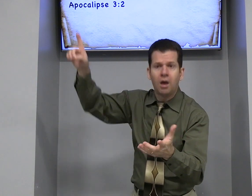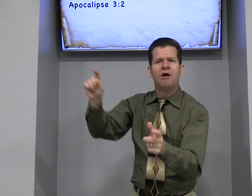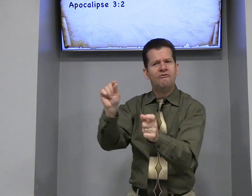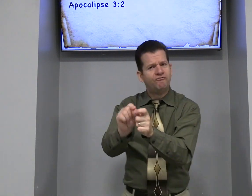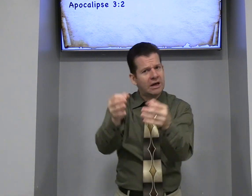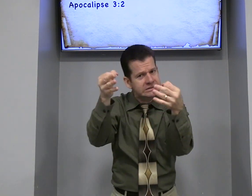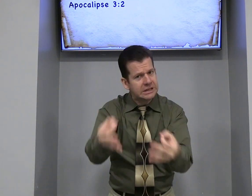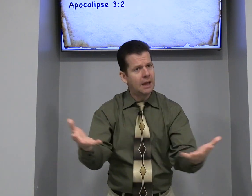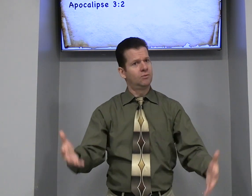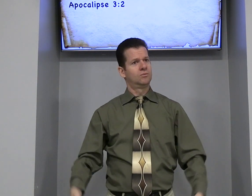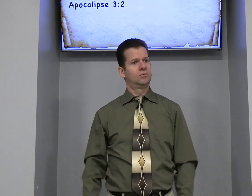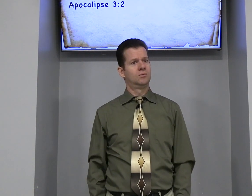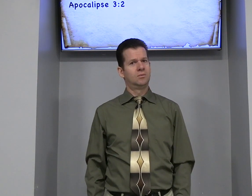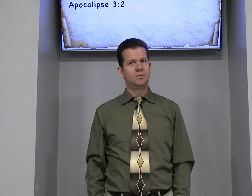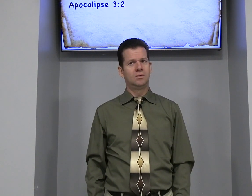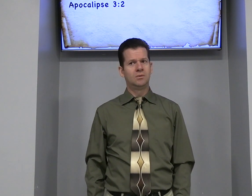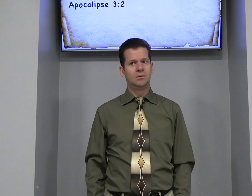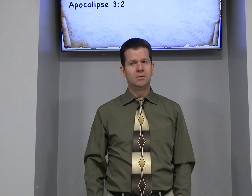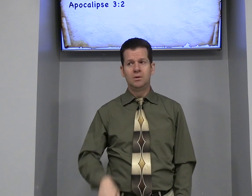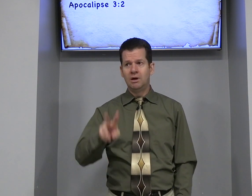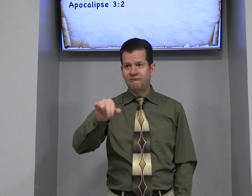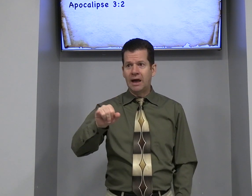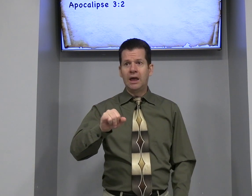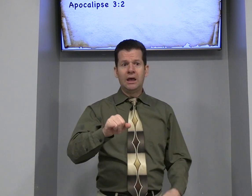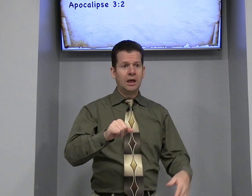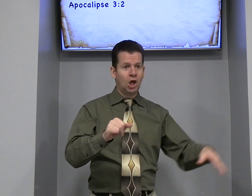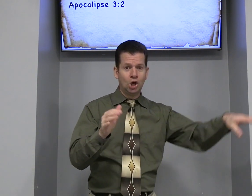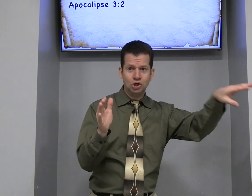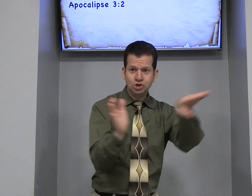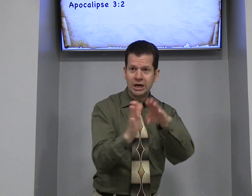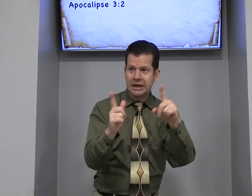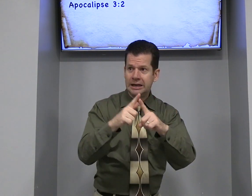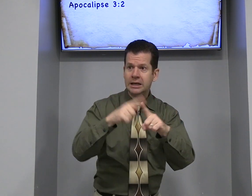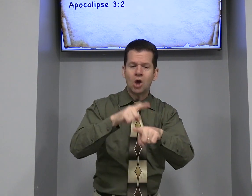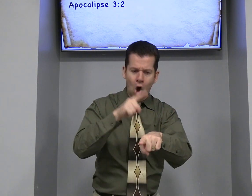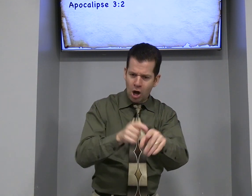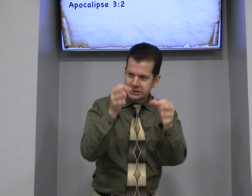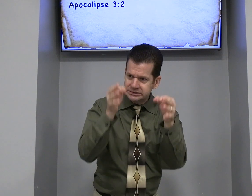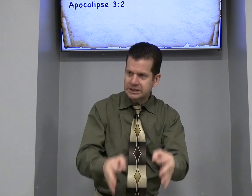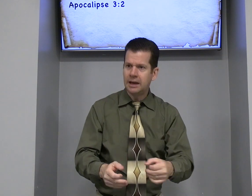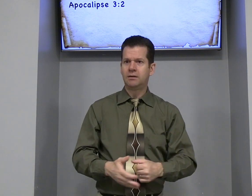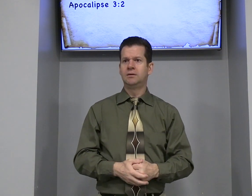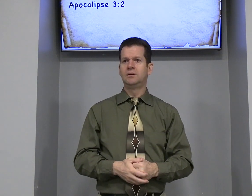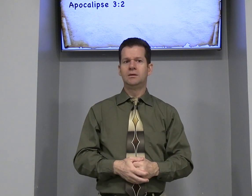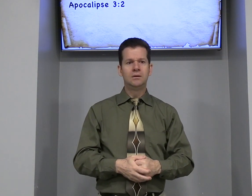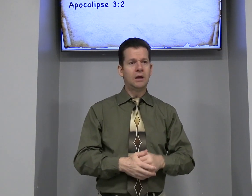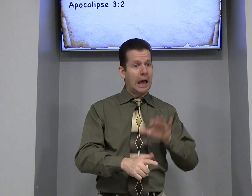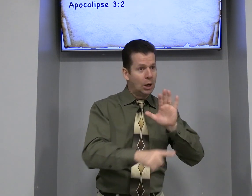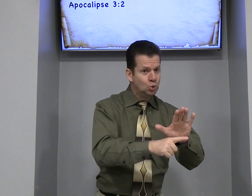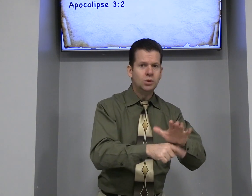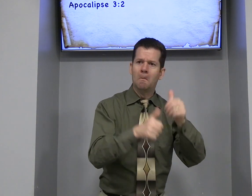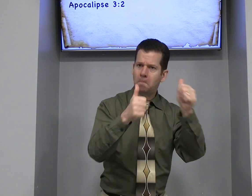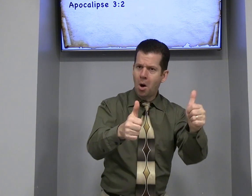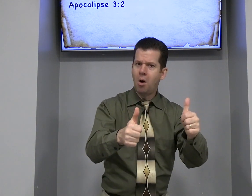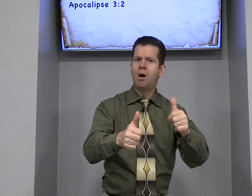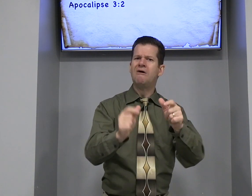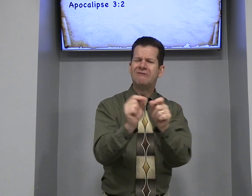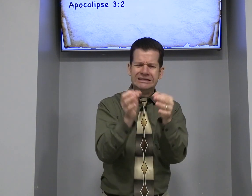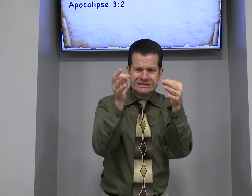Você quer servir a Deus? Você precisa fazer certinho. Vai chegar na igreja na hora certa. Ajudar é